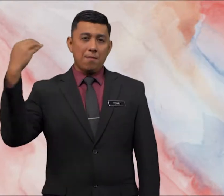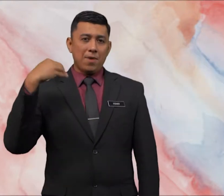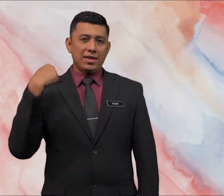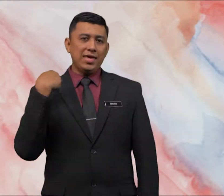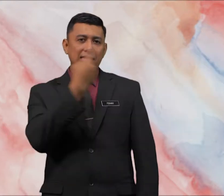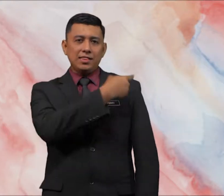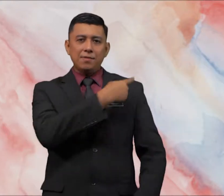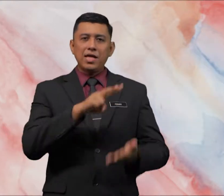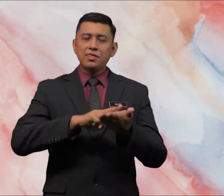Mari kita baca